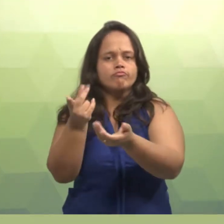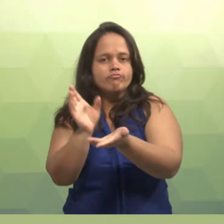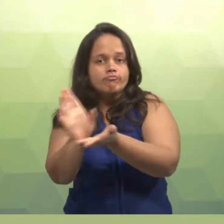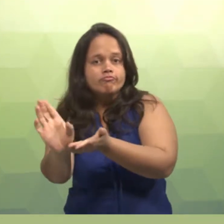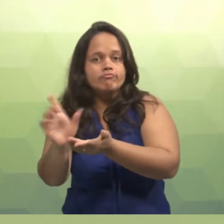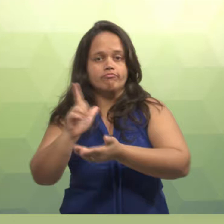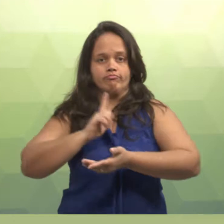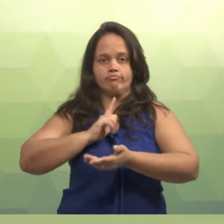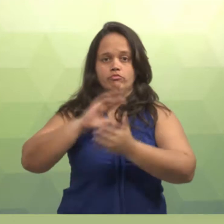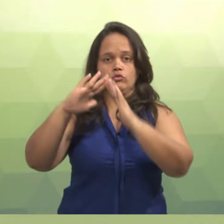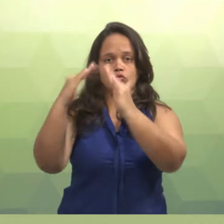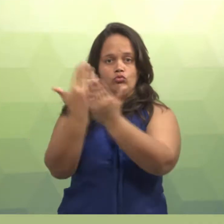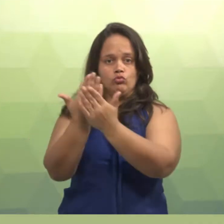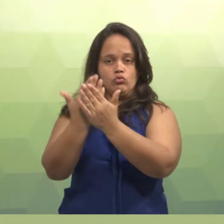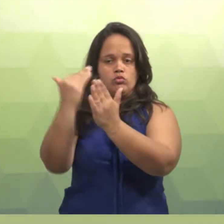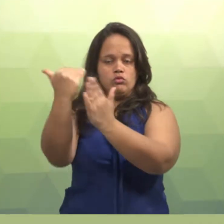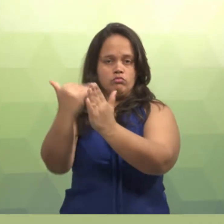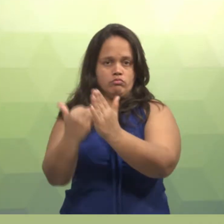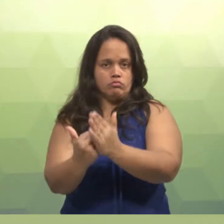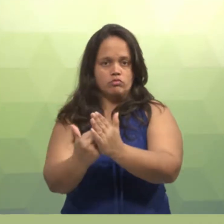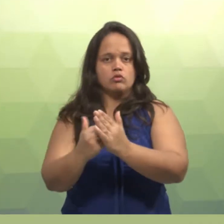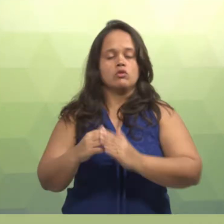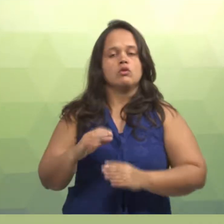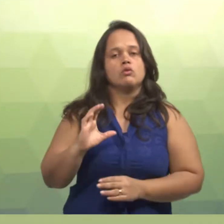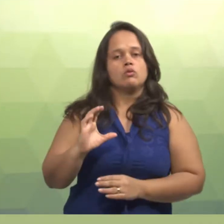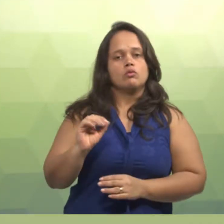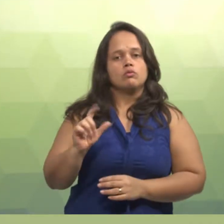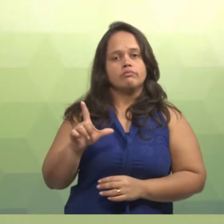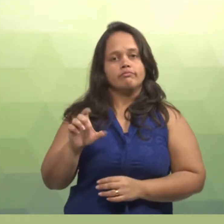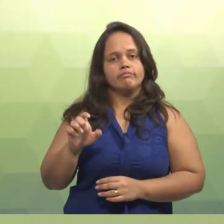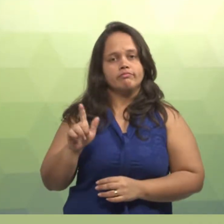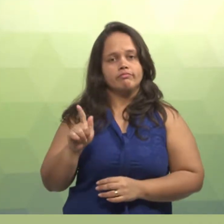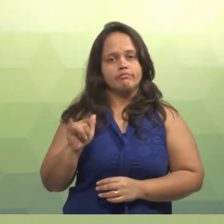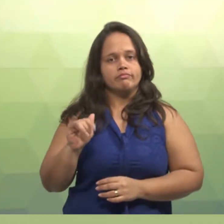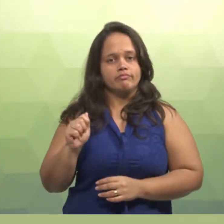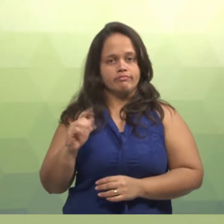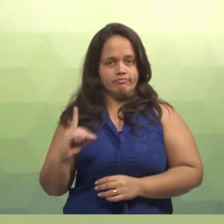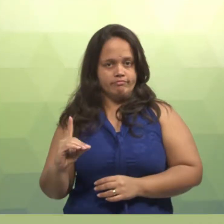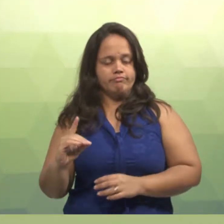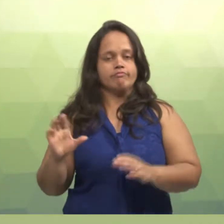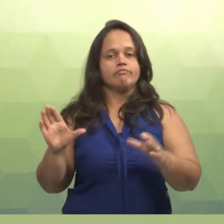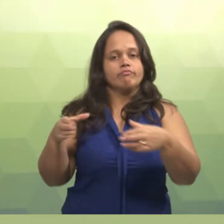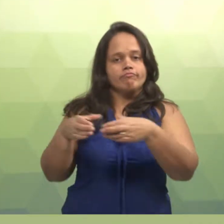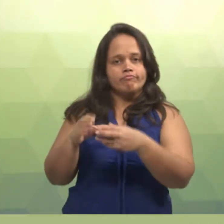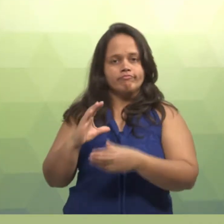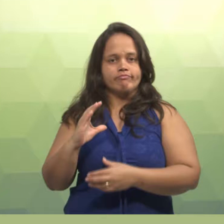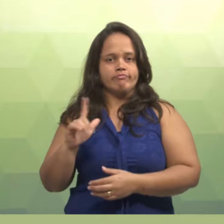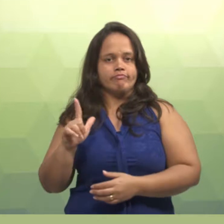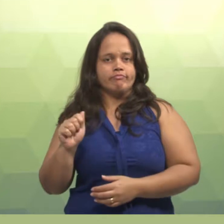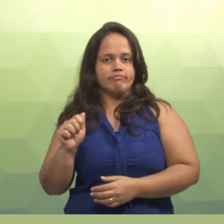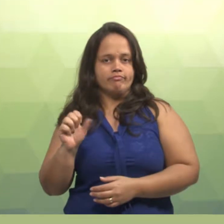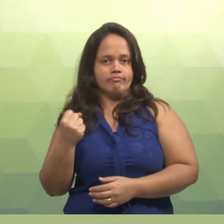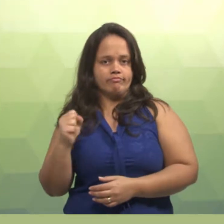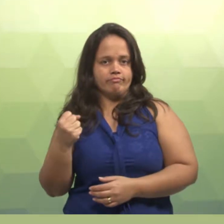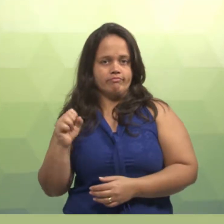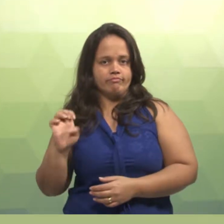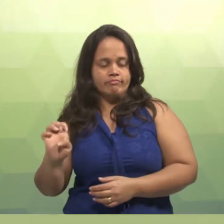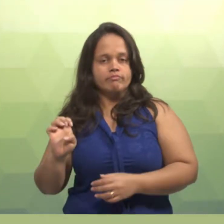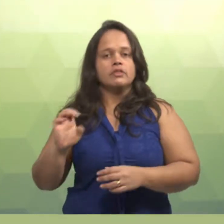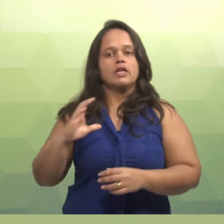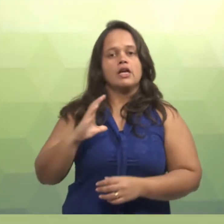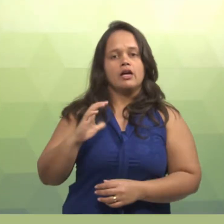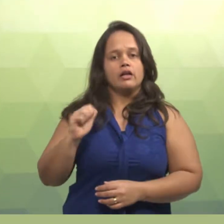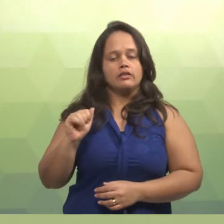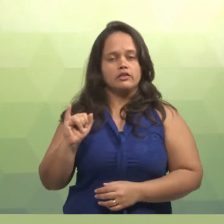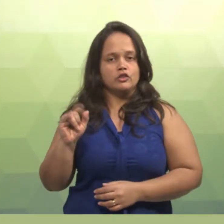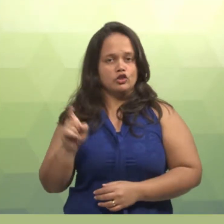organização administrativa, pedagógica e financeira, a escola possui os seguintes conselhos: colegiado